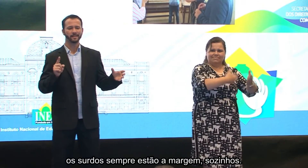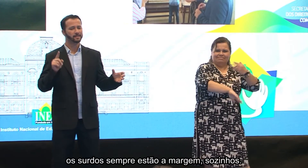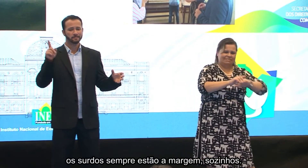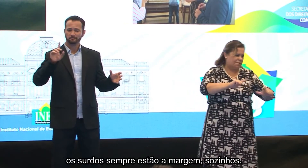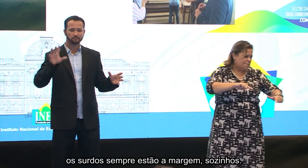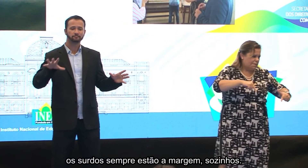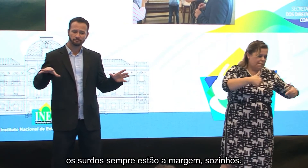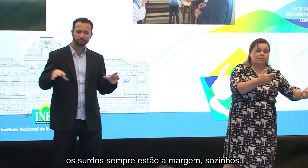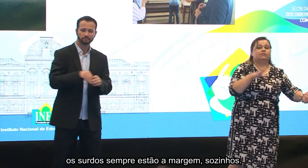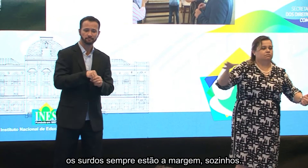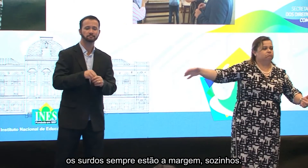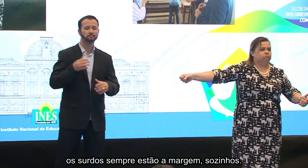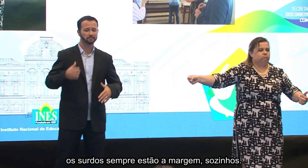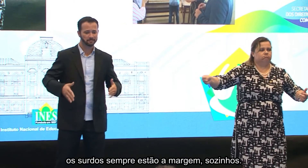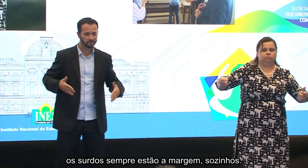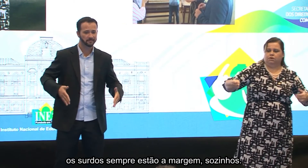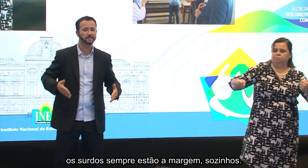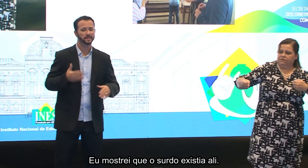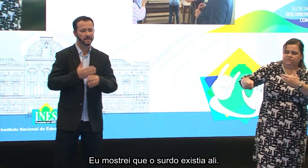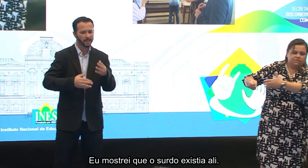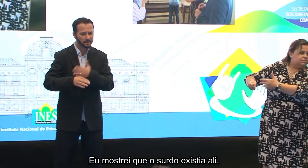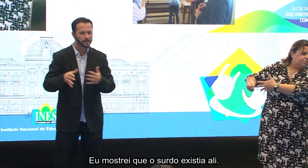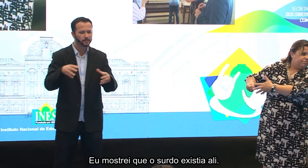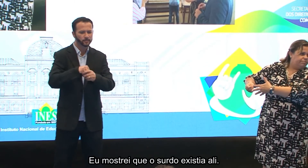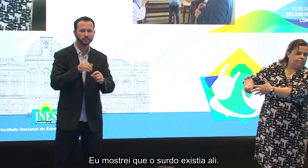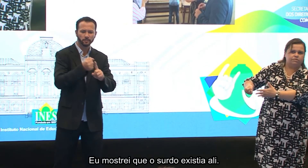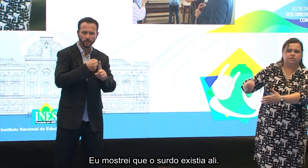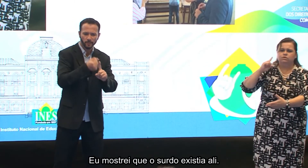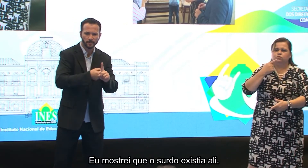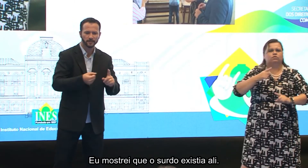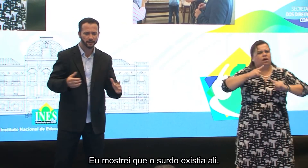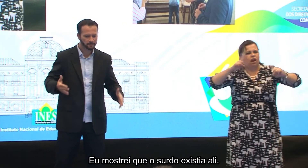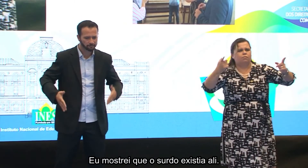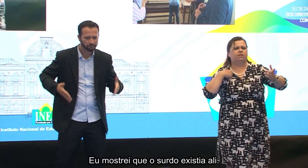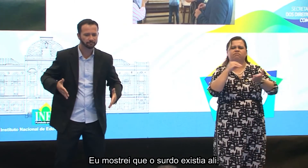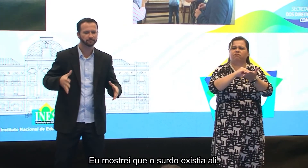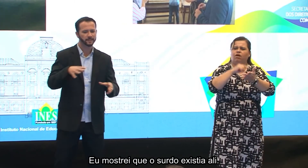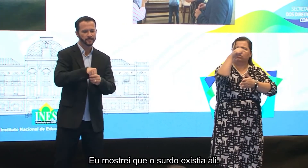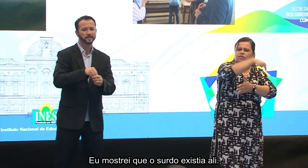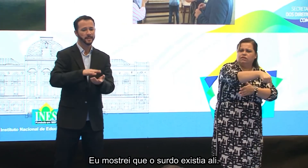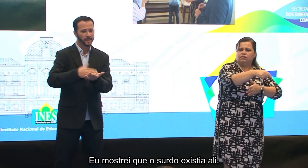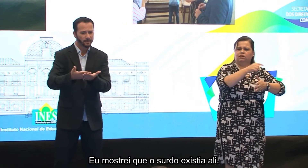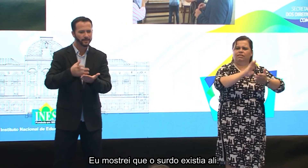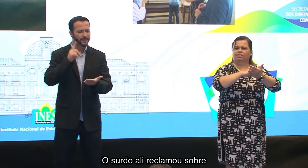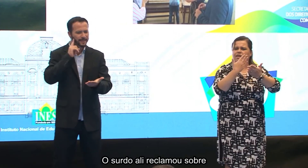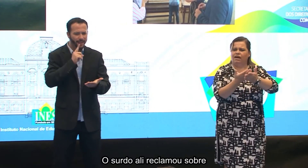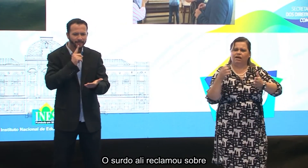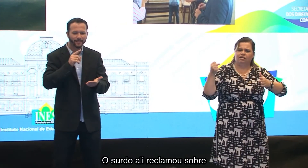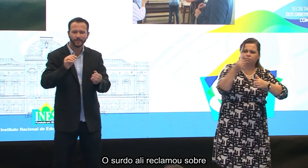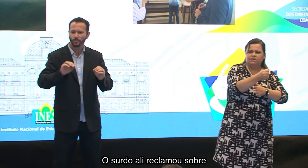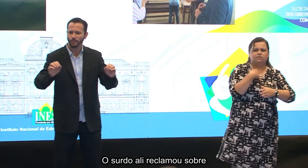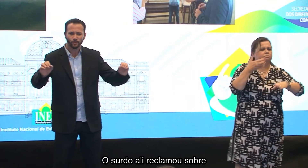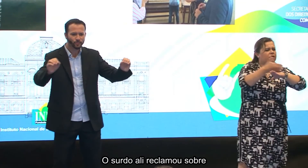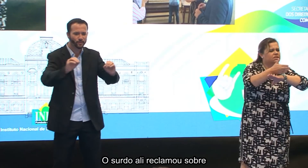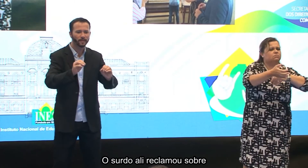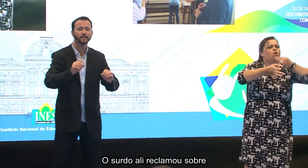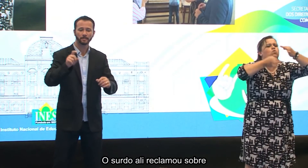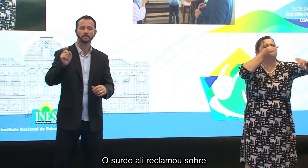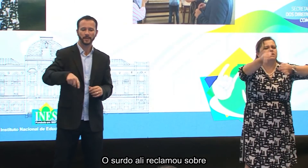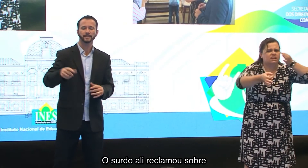à margem, ele sempre está sozinho. Então, eu mostrei que o surdo existia ali. E o surdo ali também reclamou